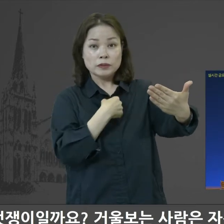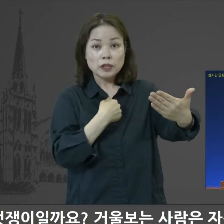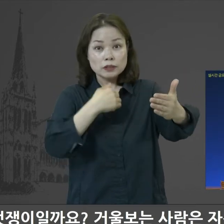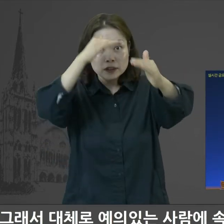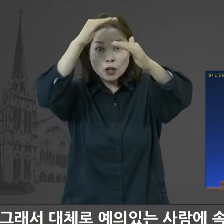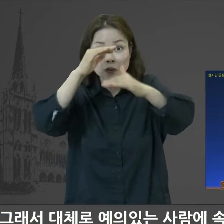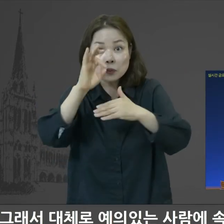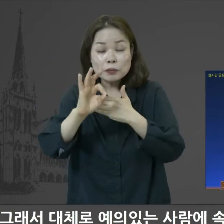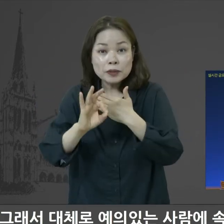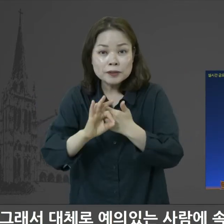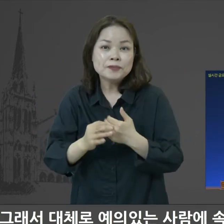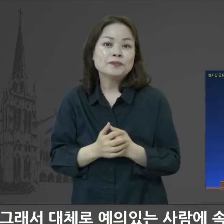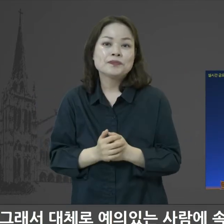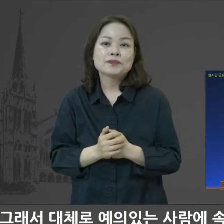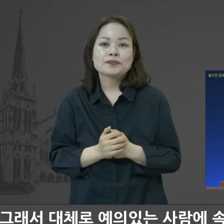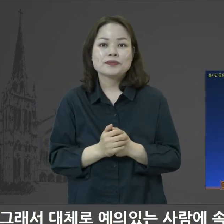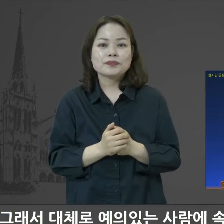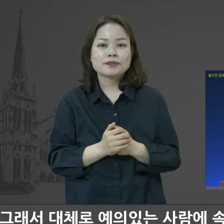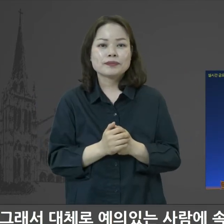뭔지 보십시다.